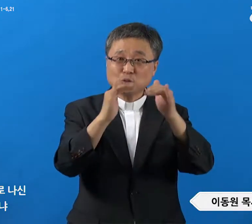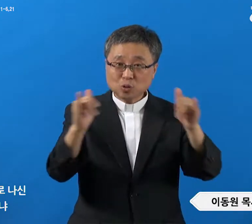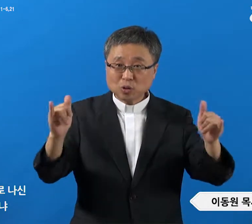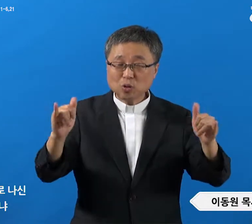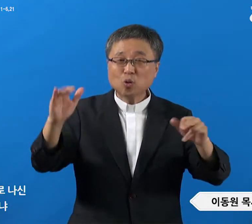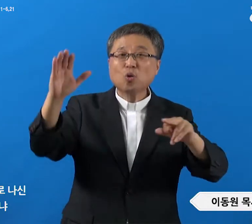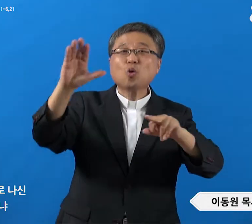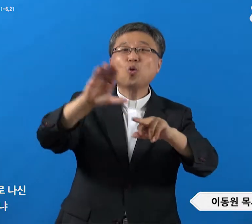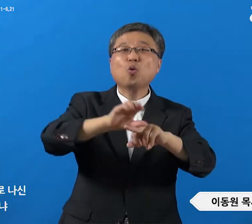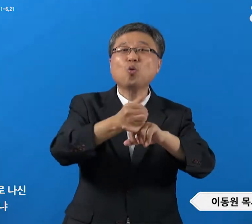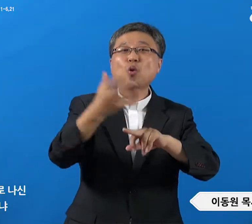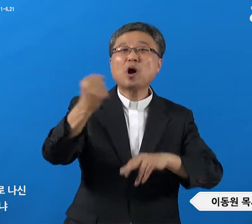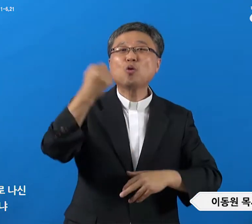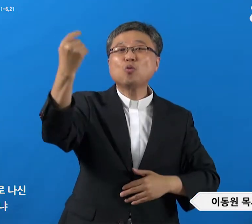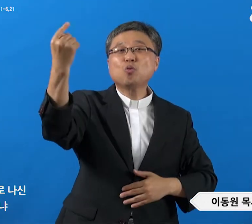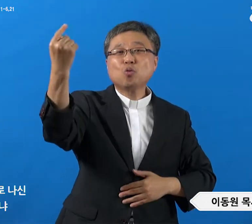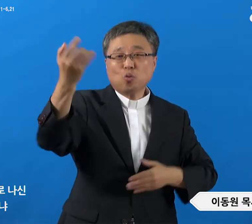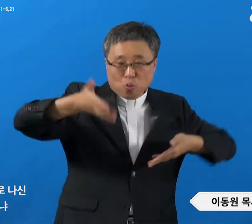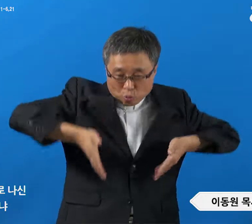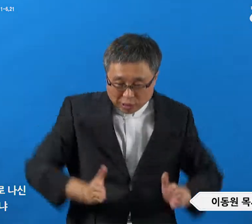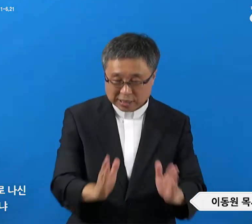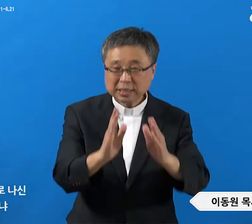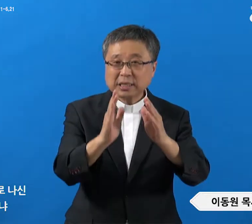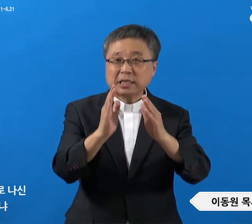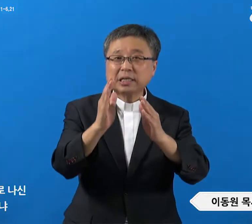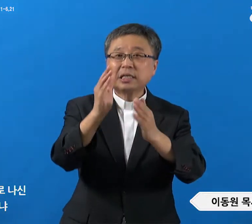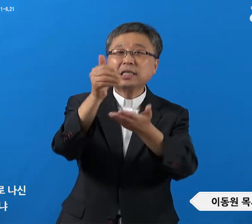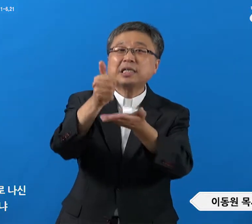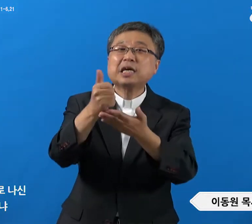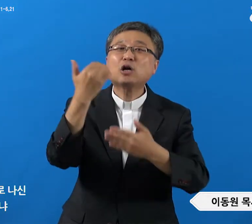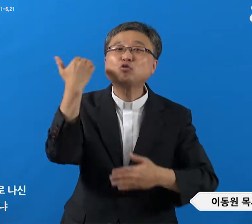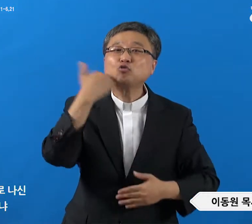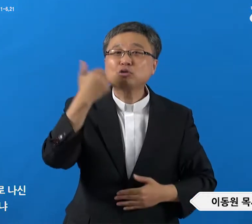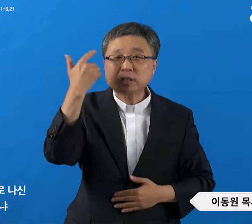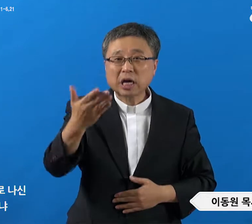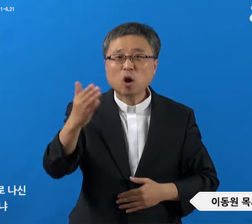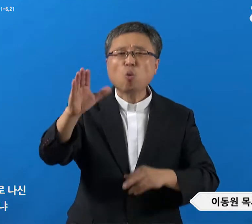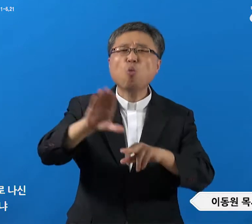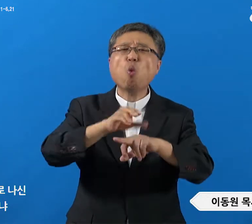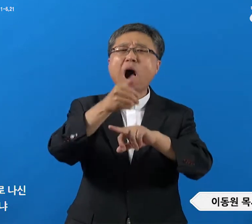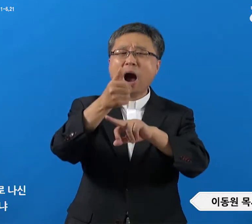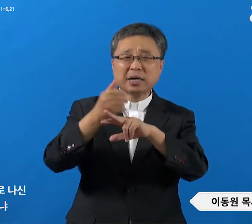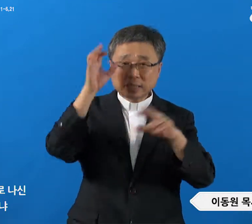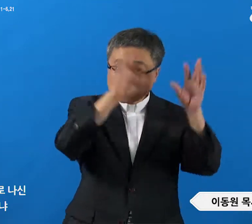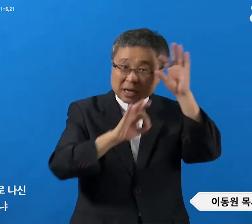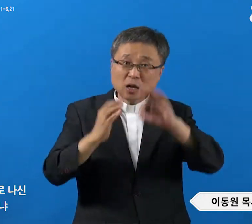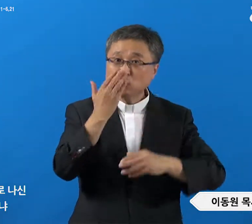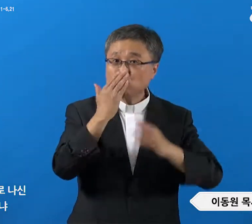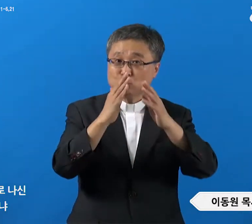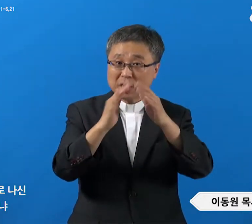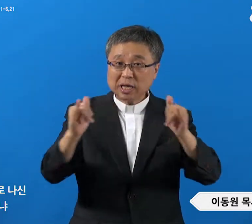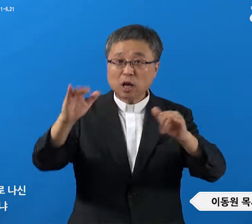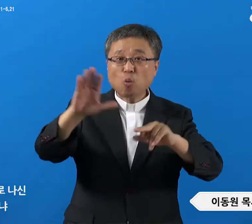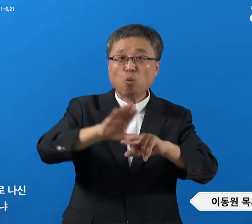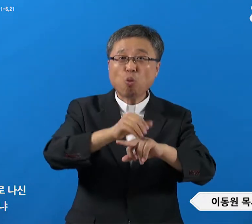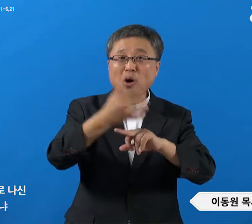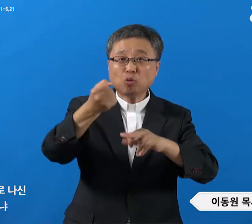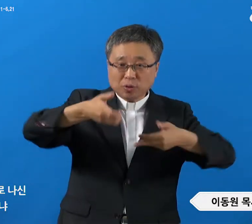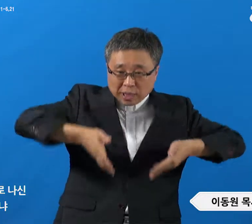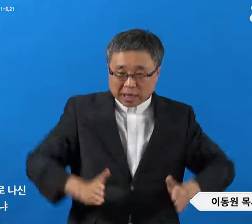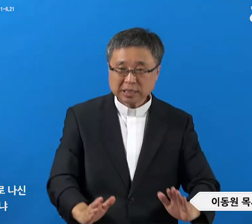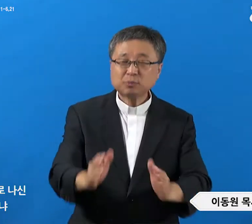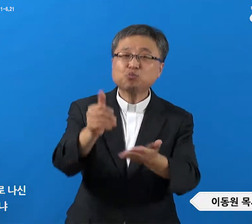유대인의 왕으로 나신 이가 어디 계시냐? 누굴 찾고 있어요? 왕을 찾잖아요. 왕. 유대인의 왕으로 나신 이가 어디